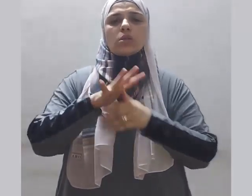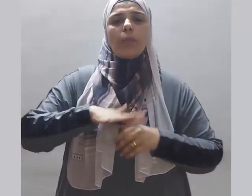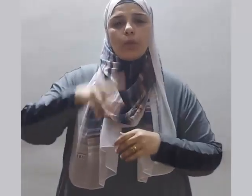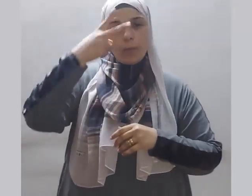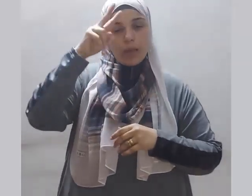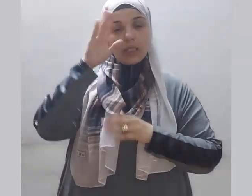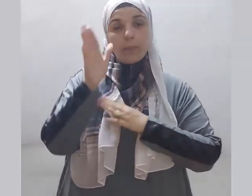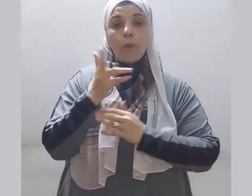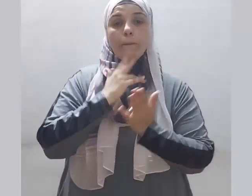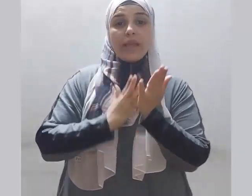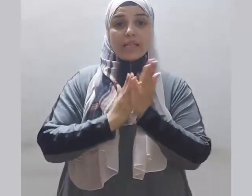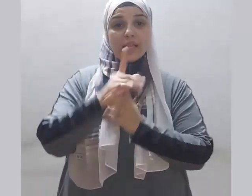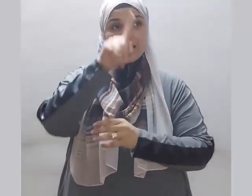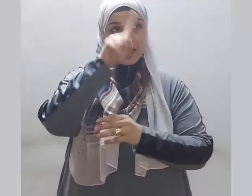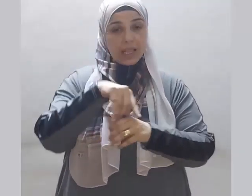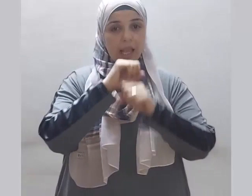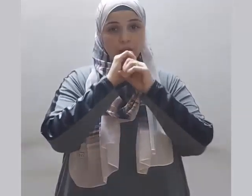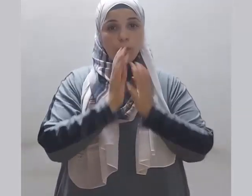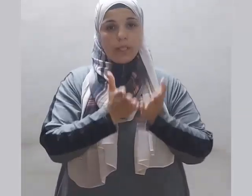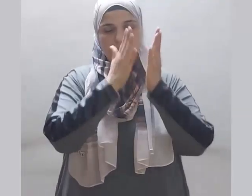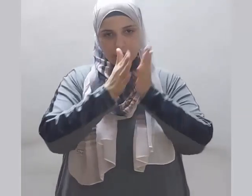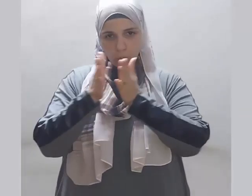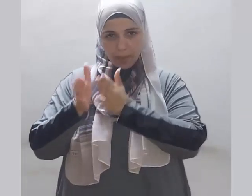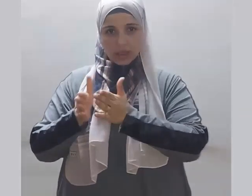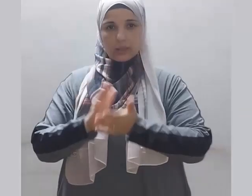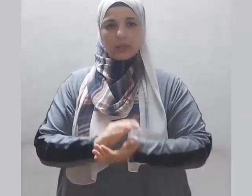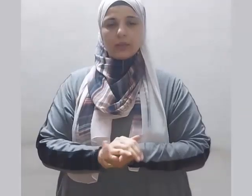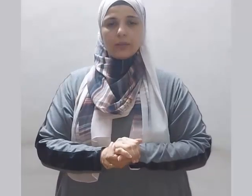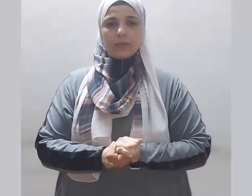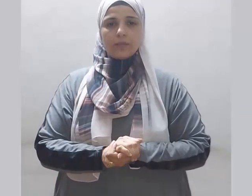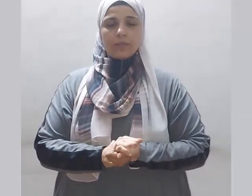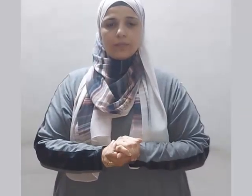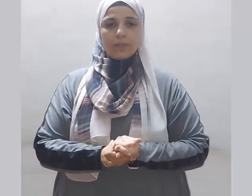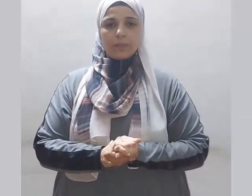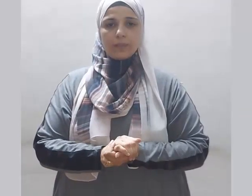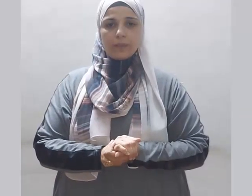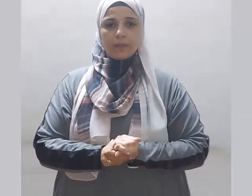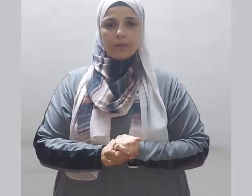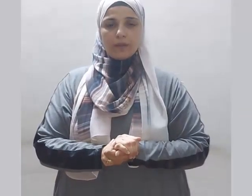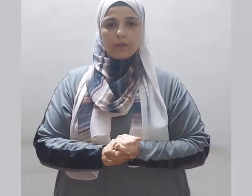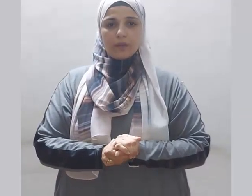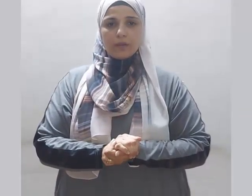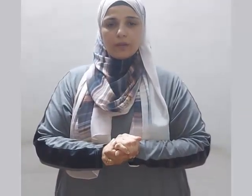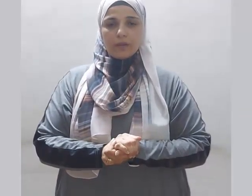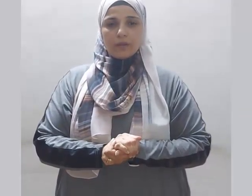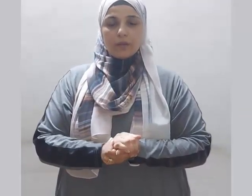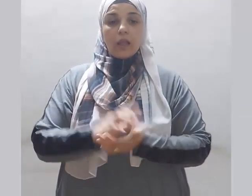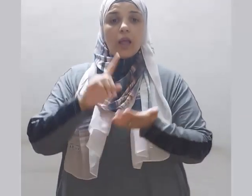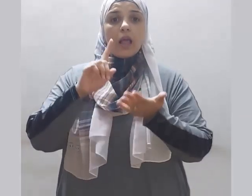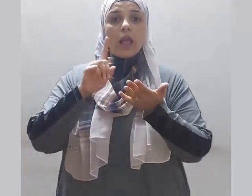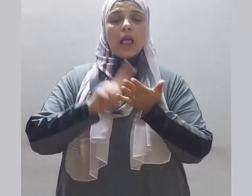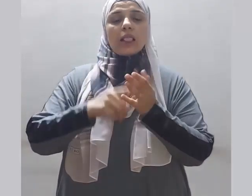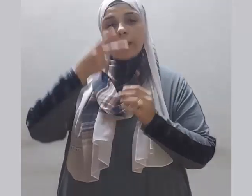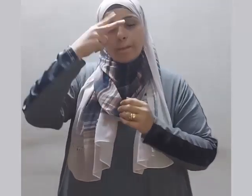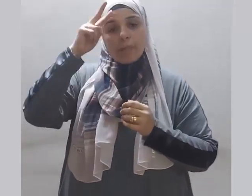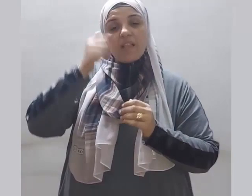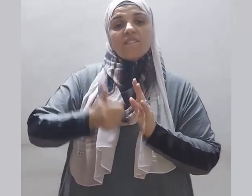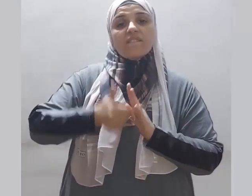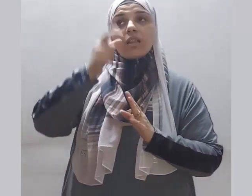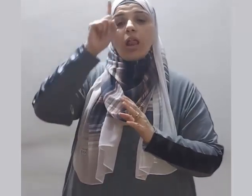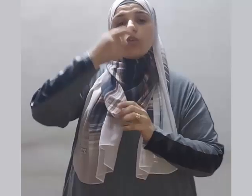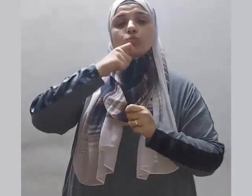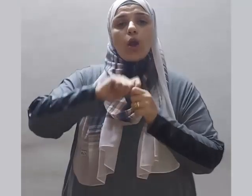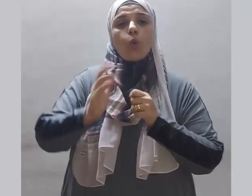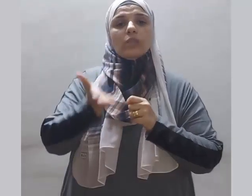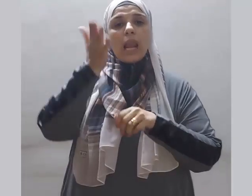وصحبه ومن تبعهم باحسان الى يوم الدين وبعد فان من فضل الله تعالى